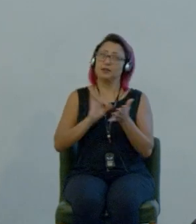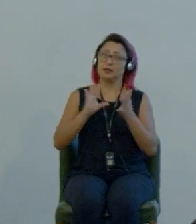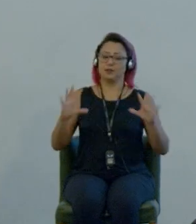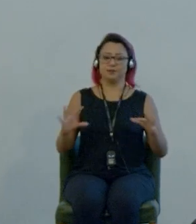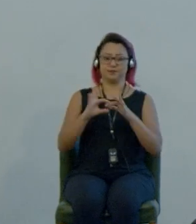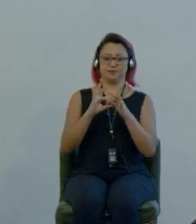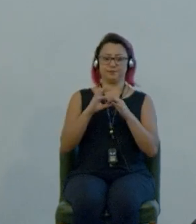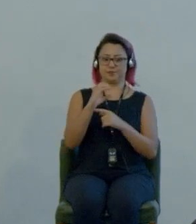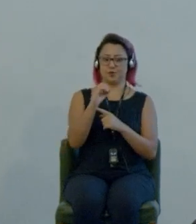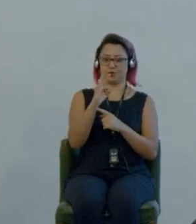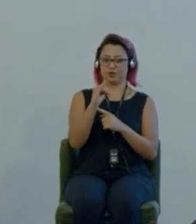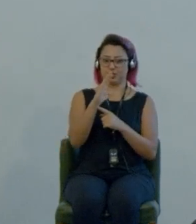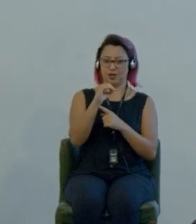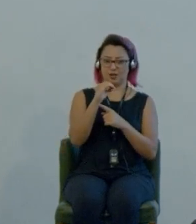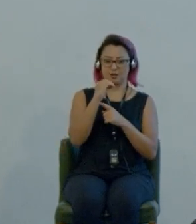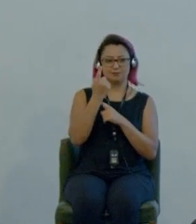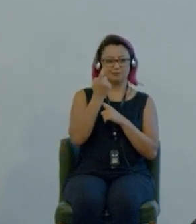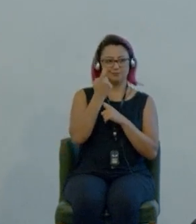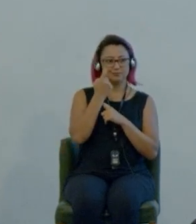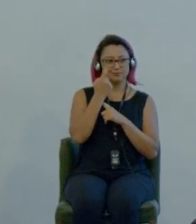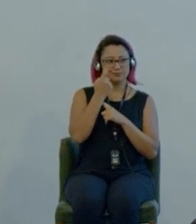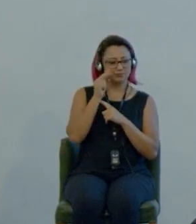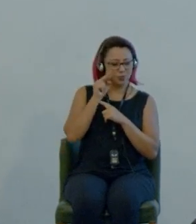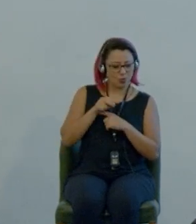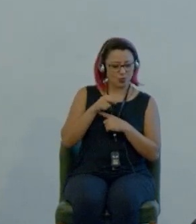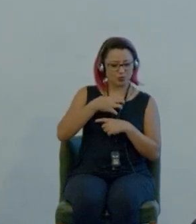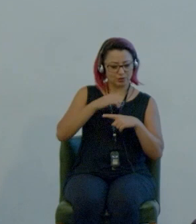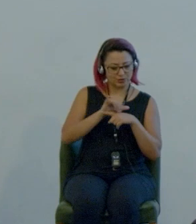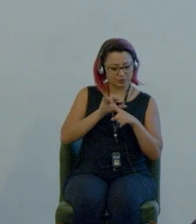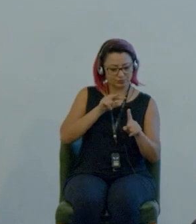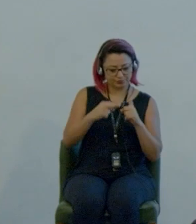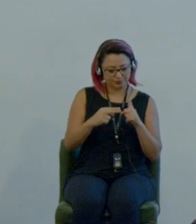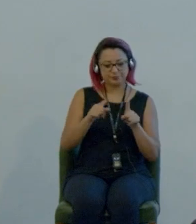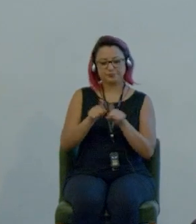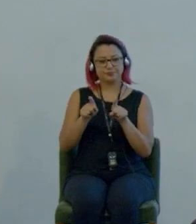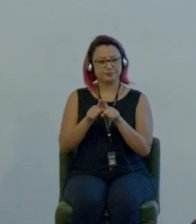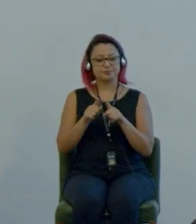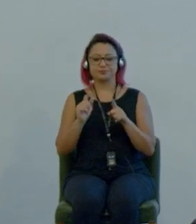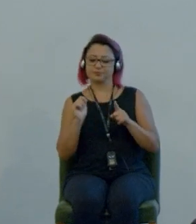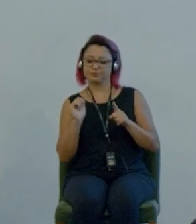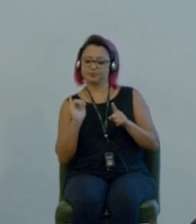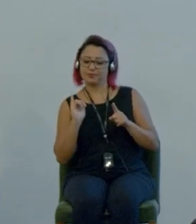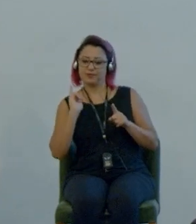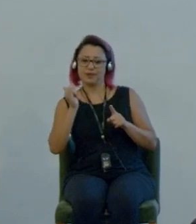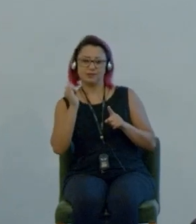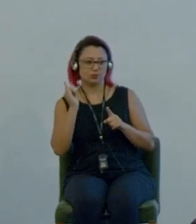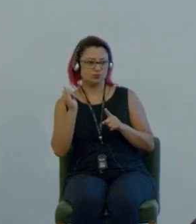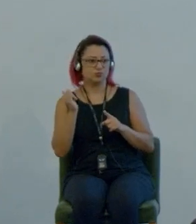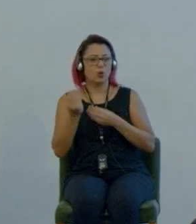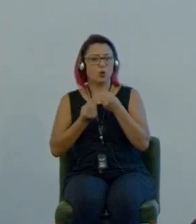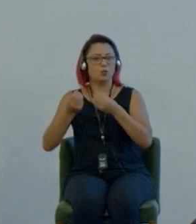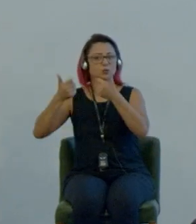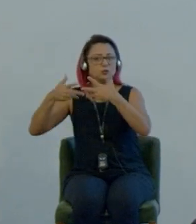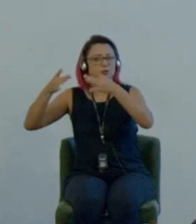vous me suivez, entre outillage et narration. Il y a une matérialité